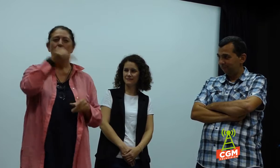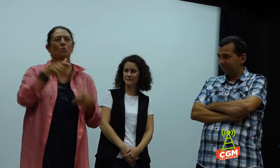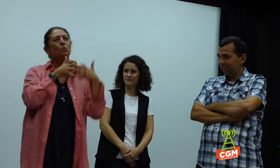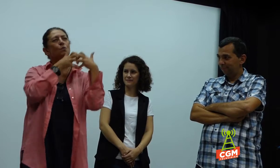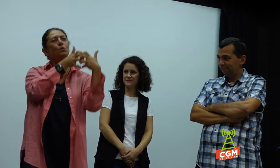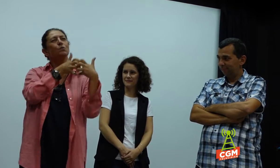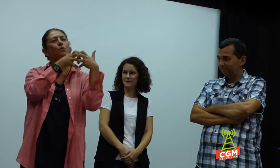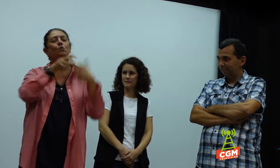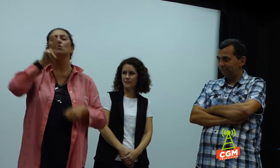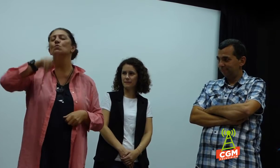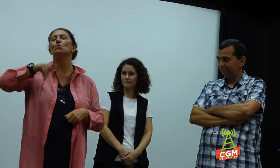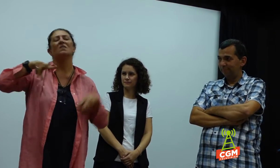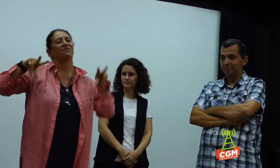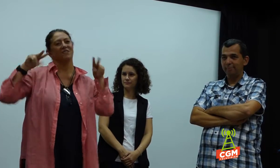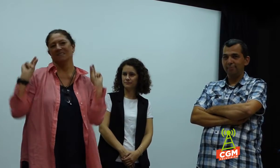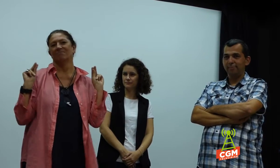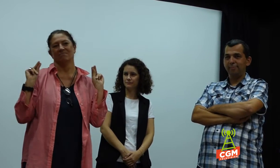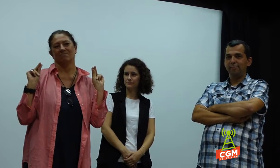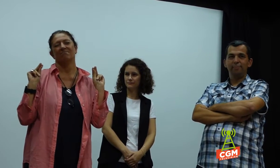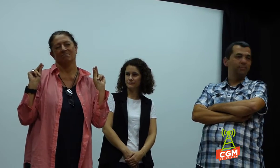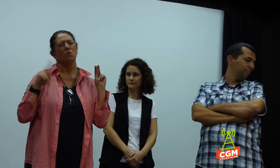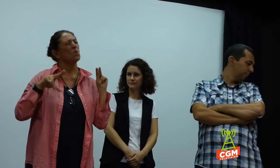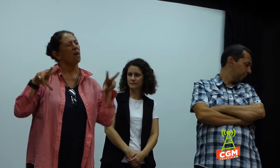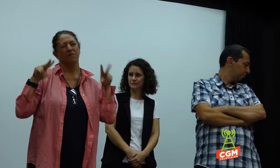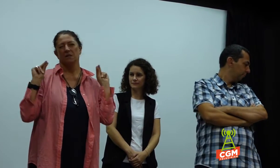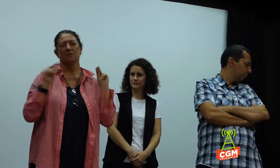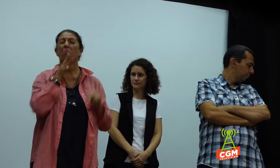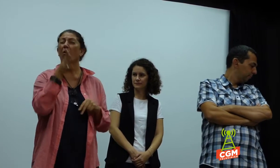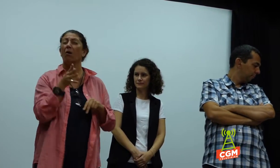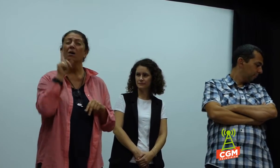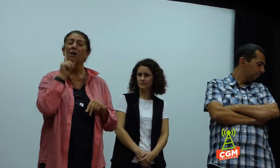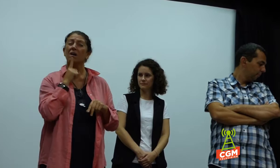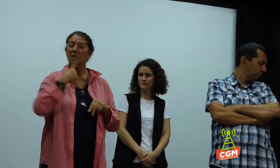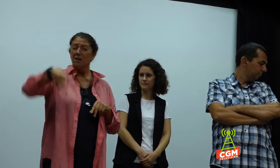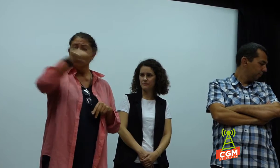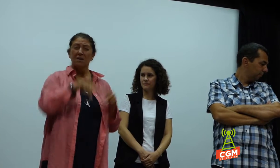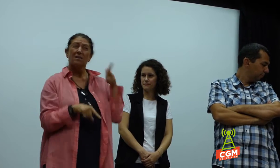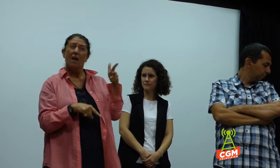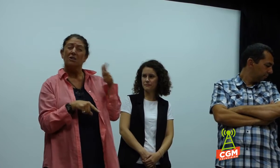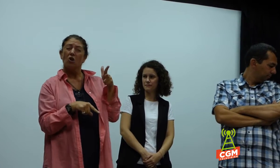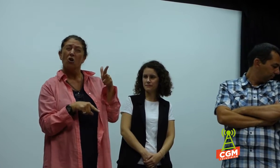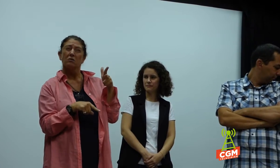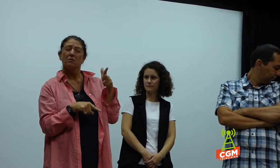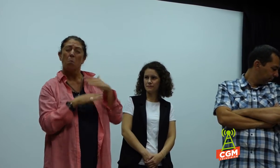empoderamiento, y eso también significa igual, o sea, lo podemos aplicar a nosotros, a nuestra discapacidad, a nuestra cultura, a nuestra lucha